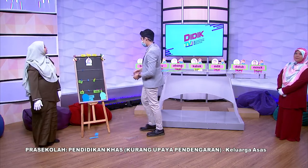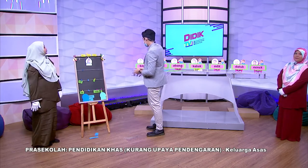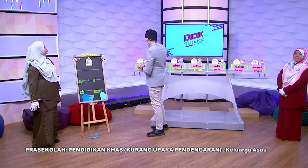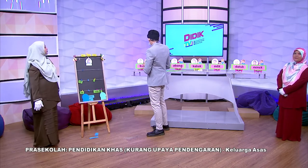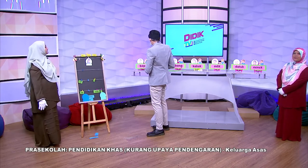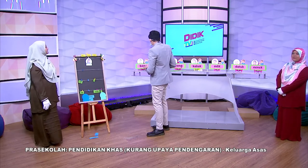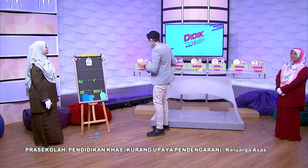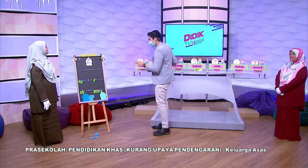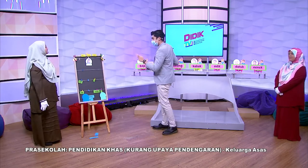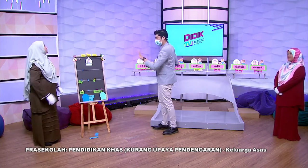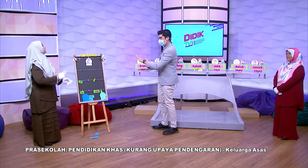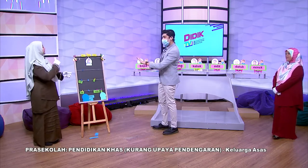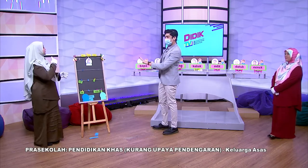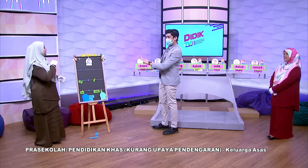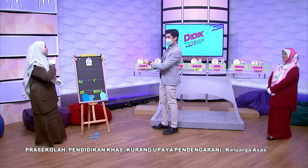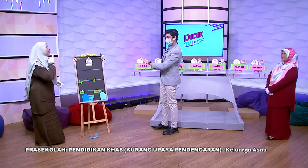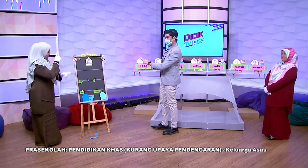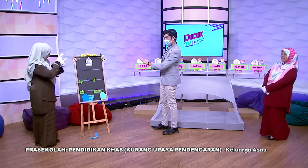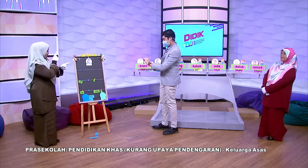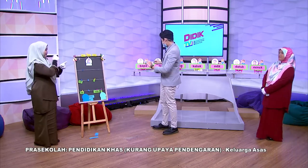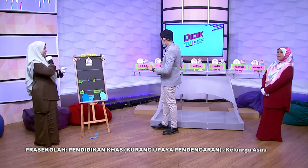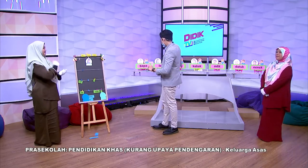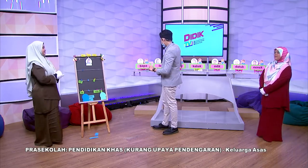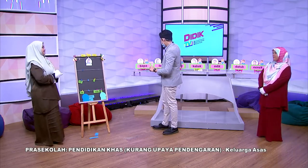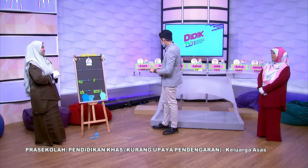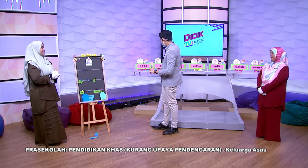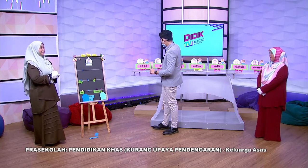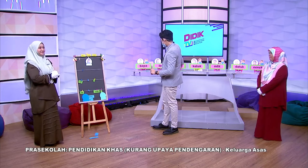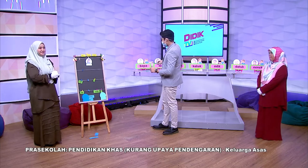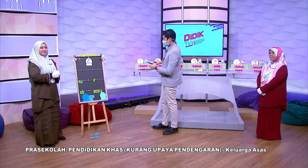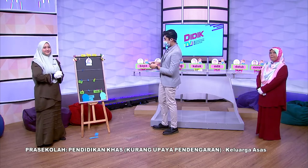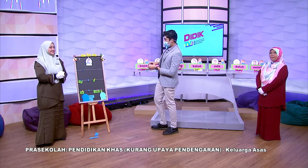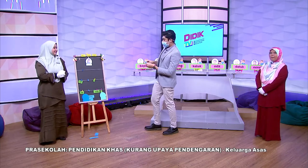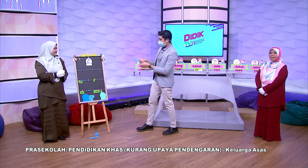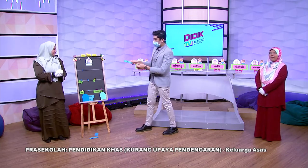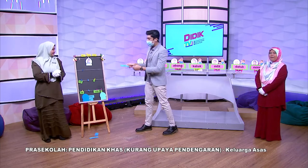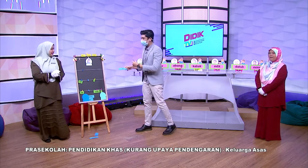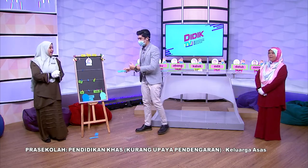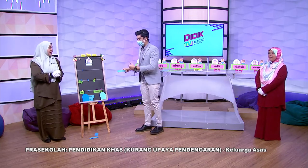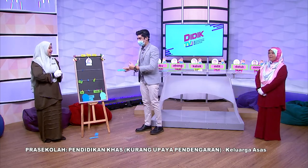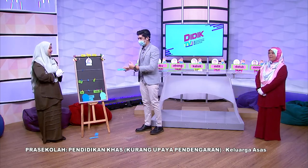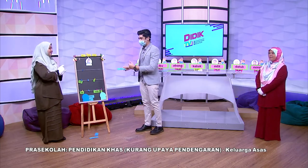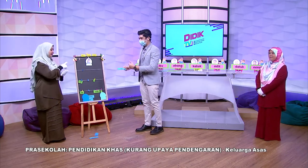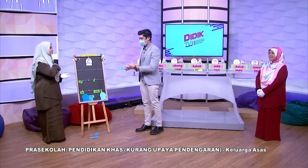kalau nih Ibu udah jago betul cie kite nak letak dulu kita oke